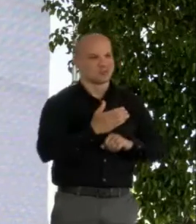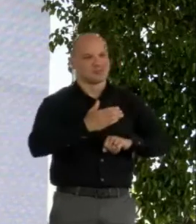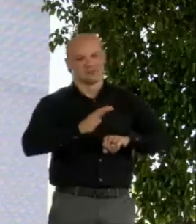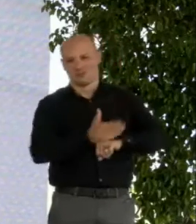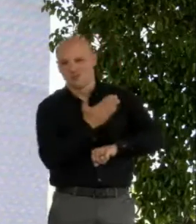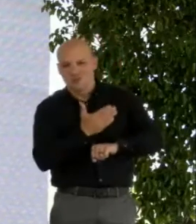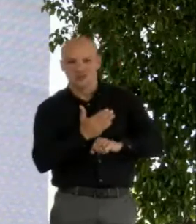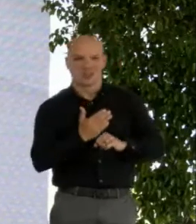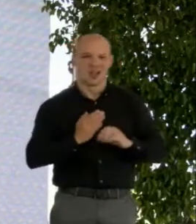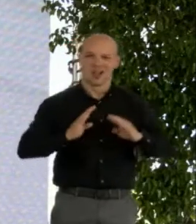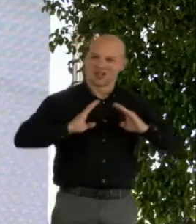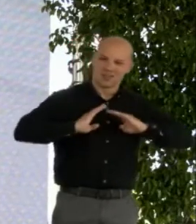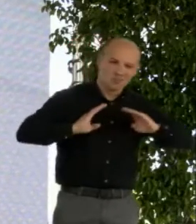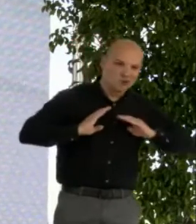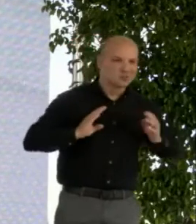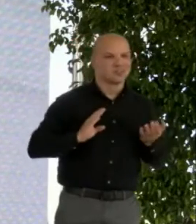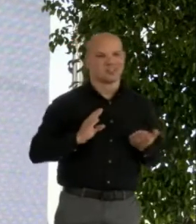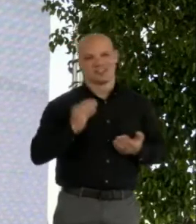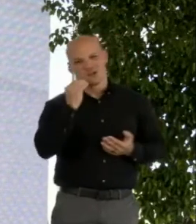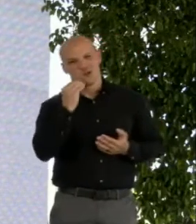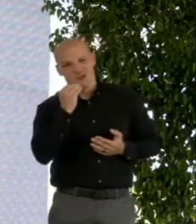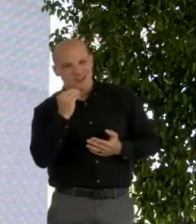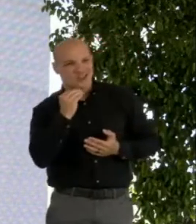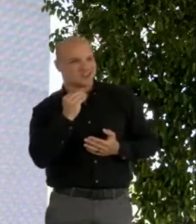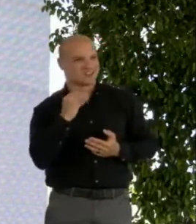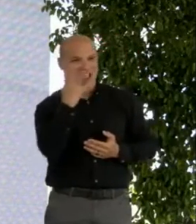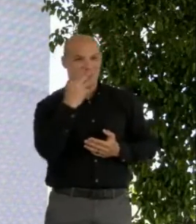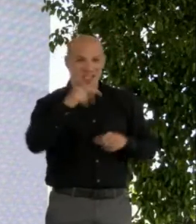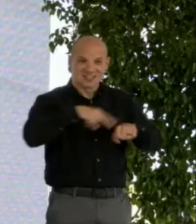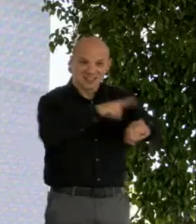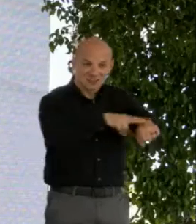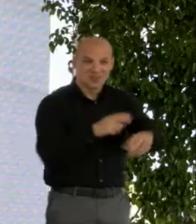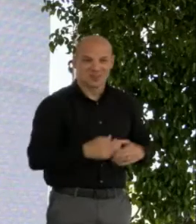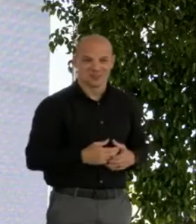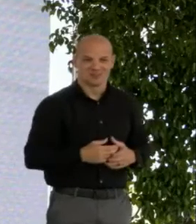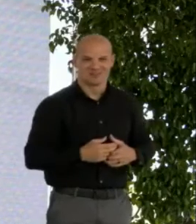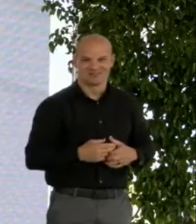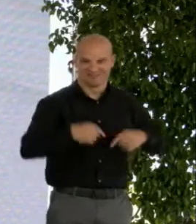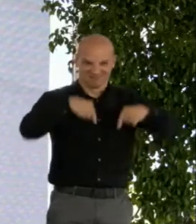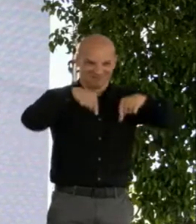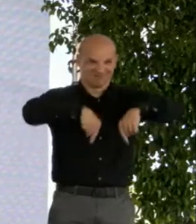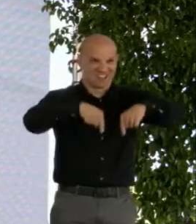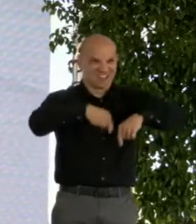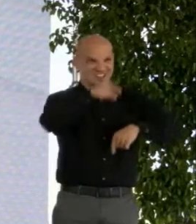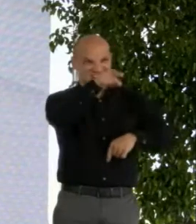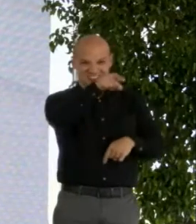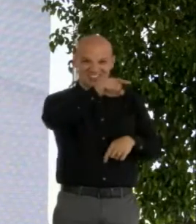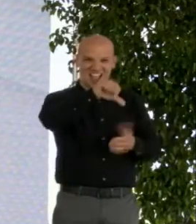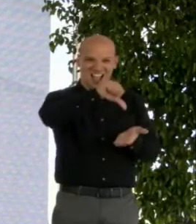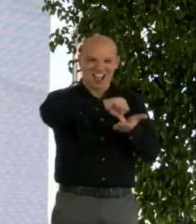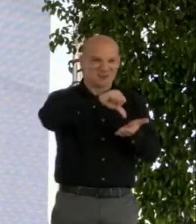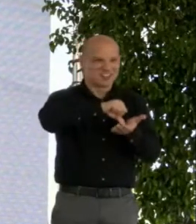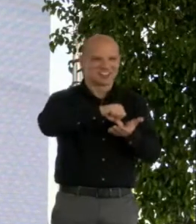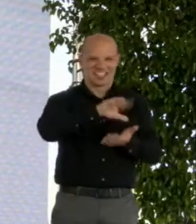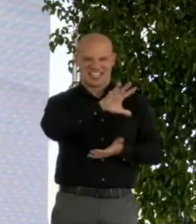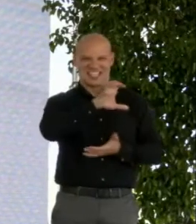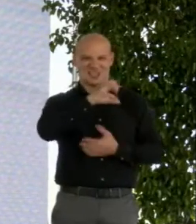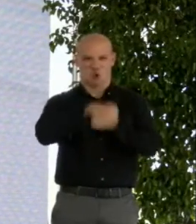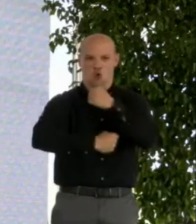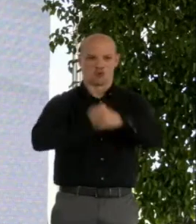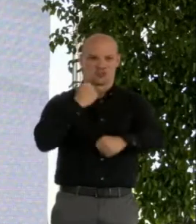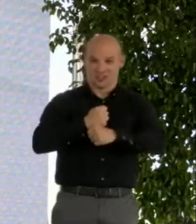deportes, gastronomía y bellezas naturales. Tenemos una ciudad capital con 500 años de historia que nuestro alcalde